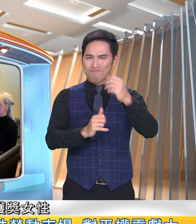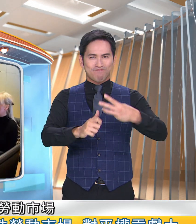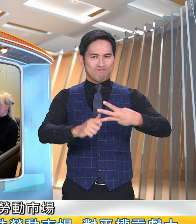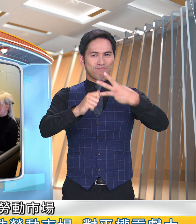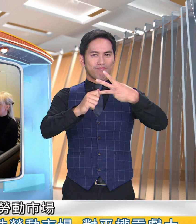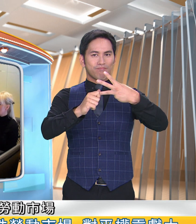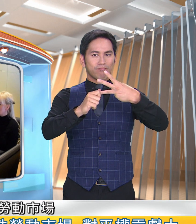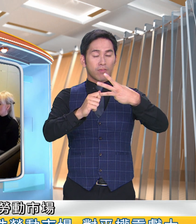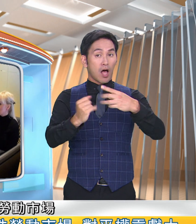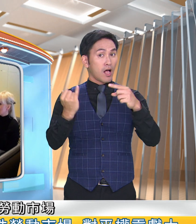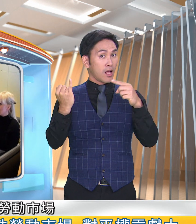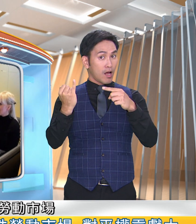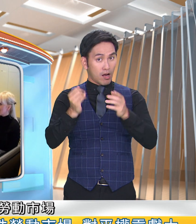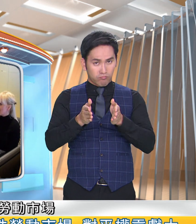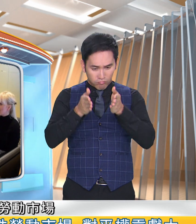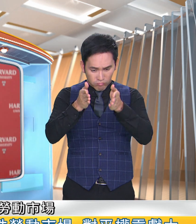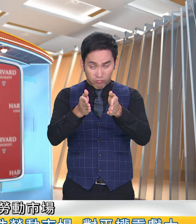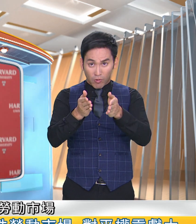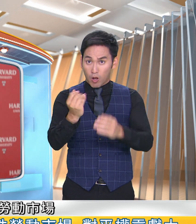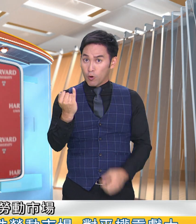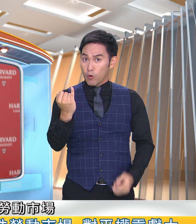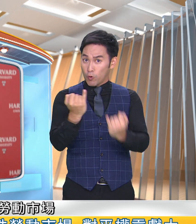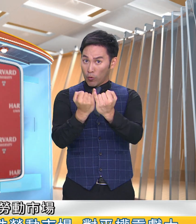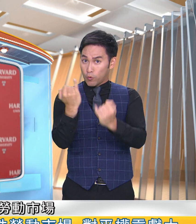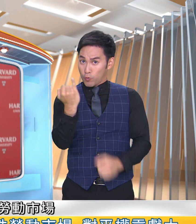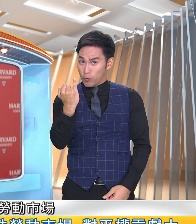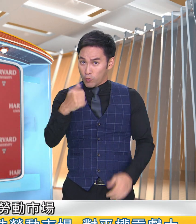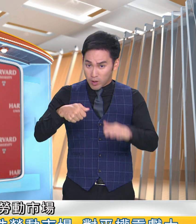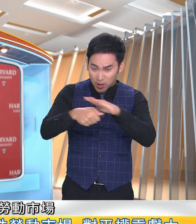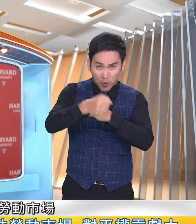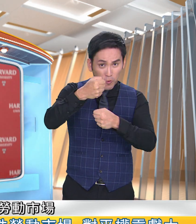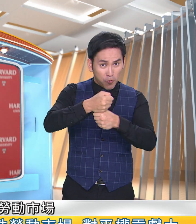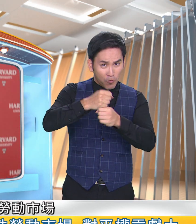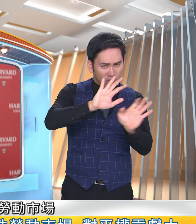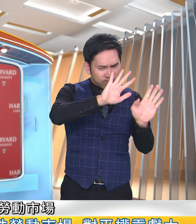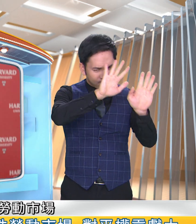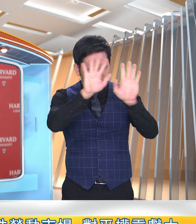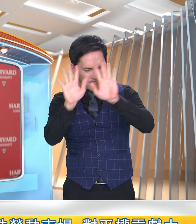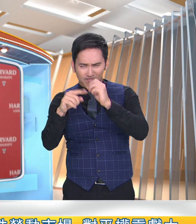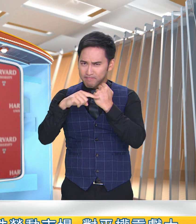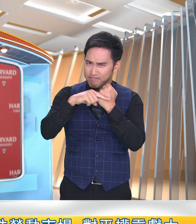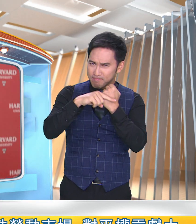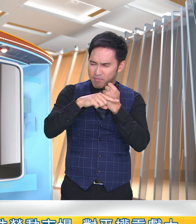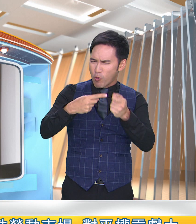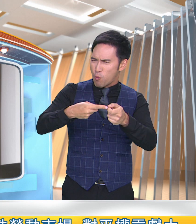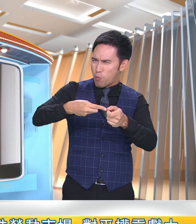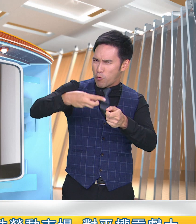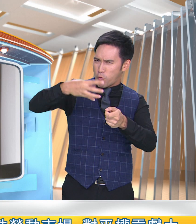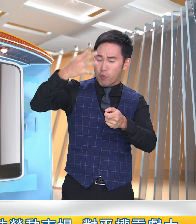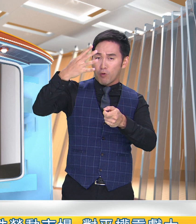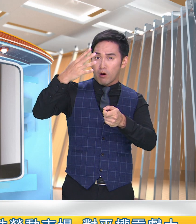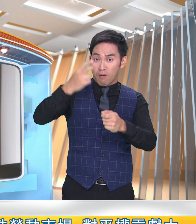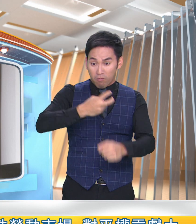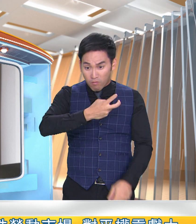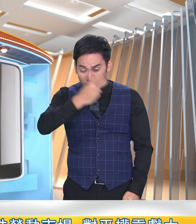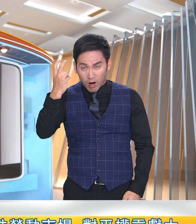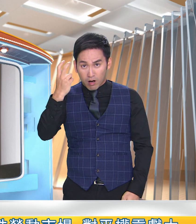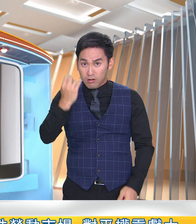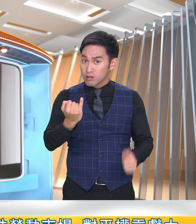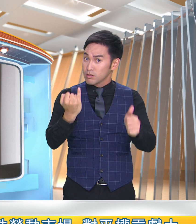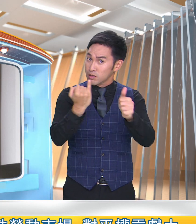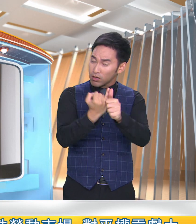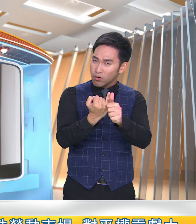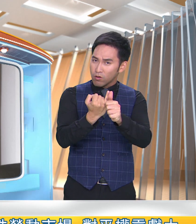她长期研究女性劳动市场，发现婚姻和家